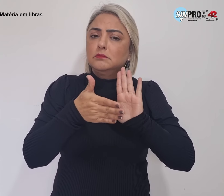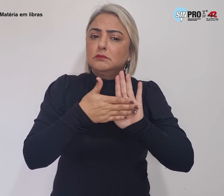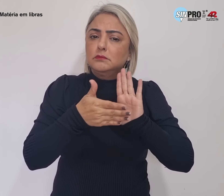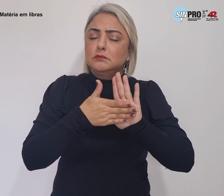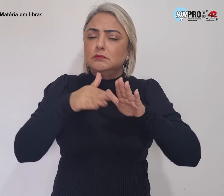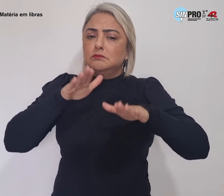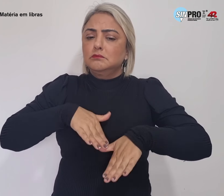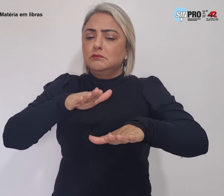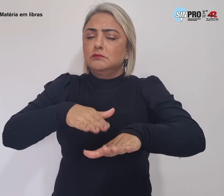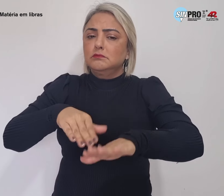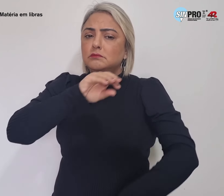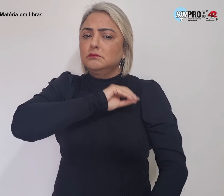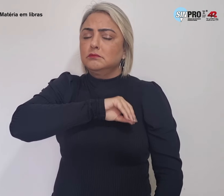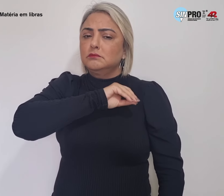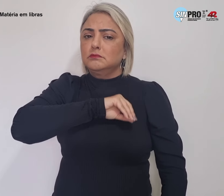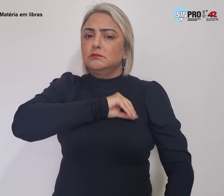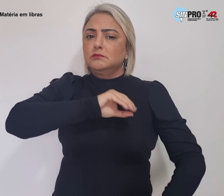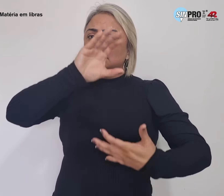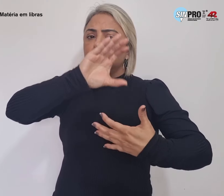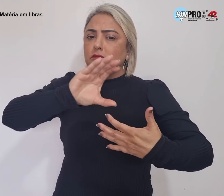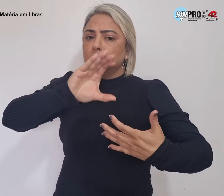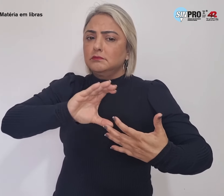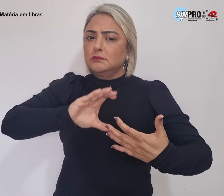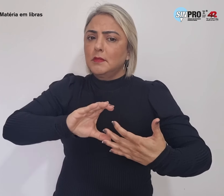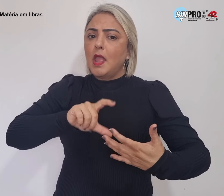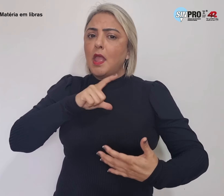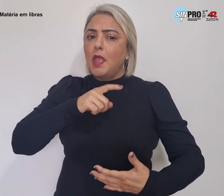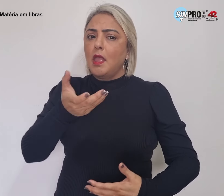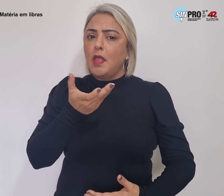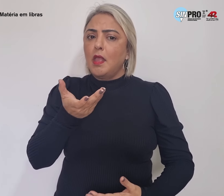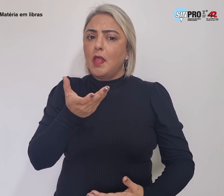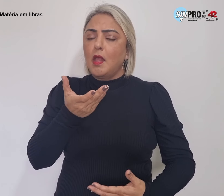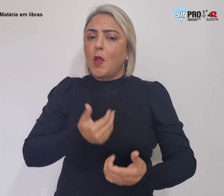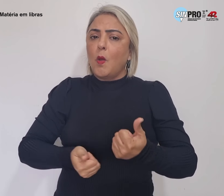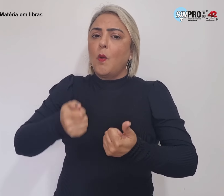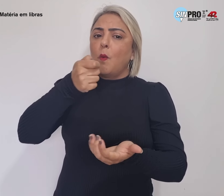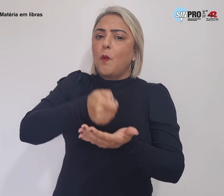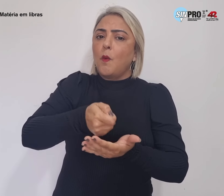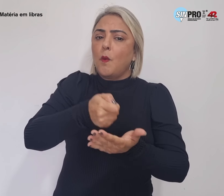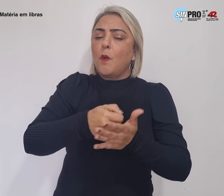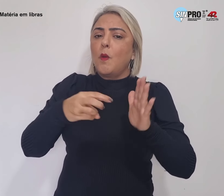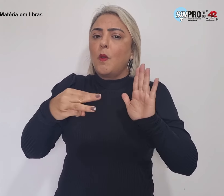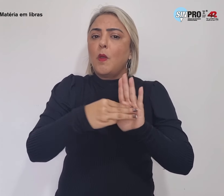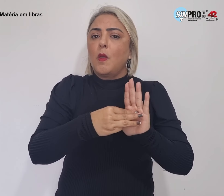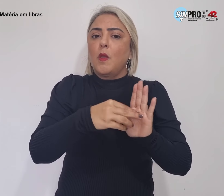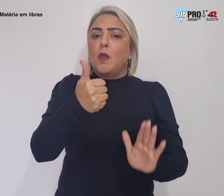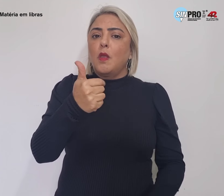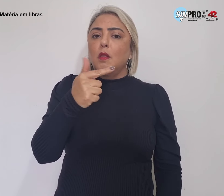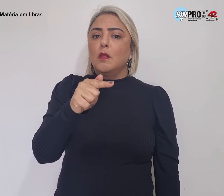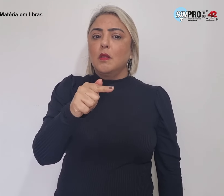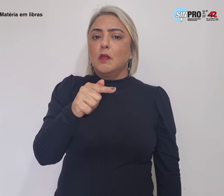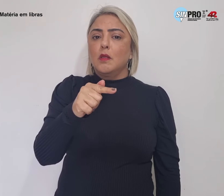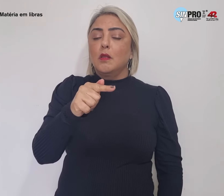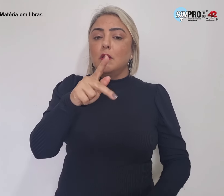que pleiteia o cumprimento da meta 17 do Plano Distrital de Educação, que